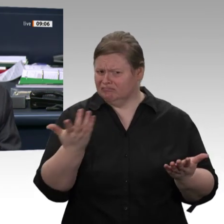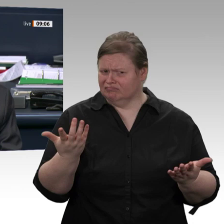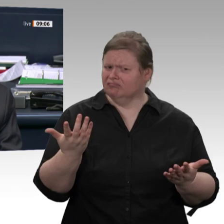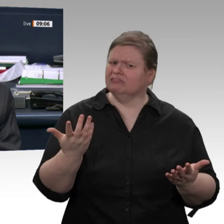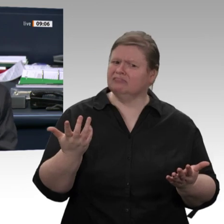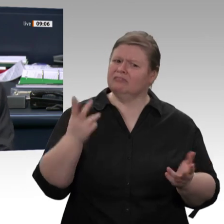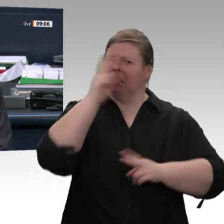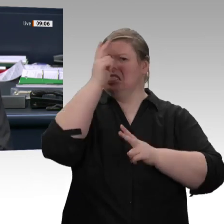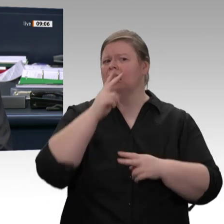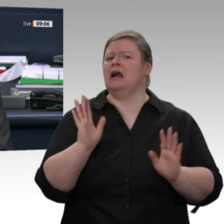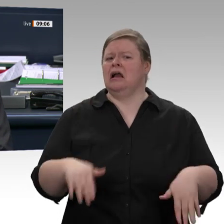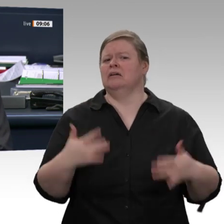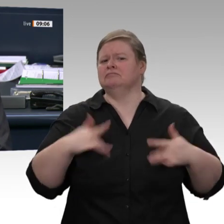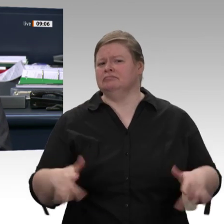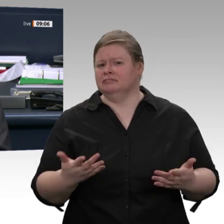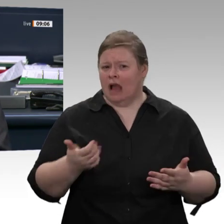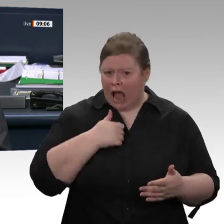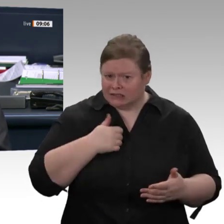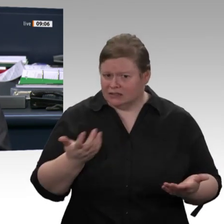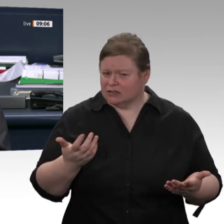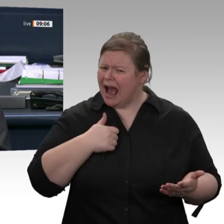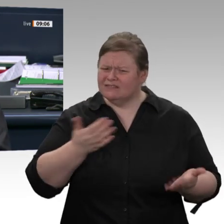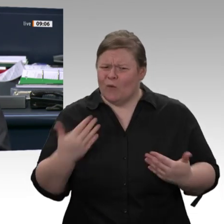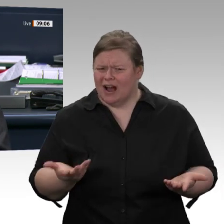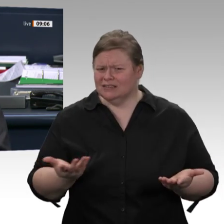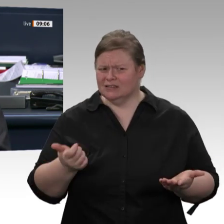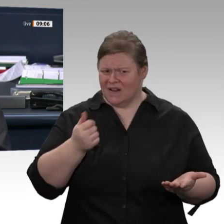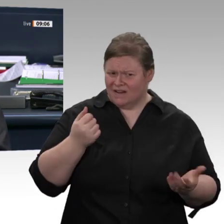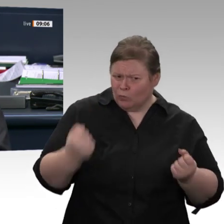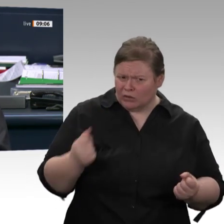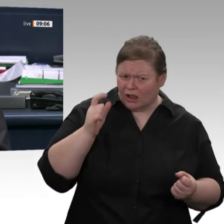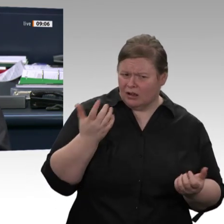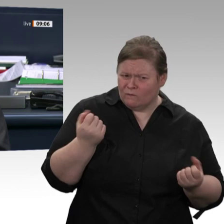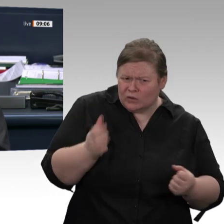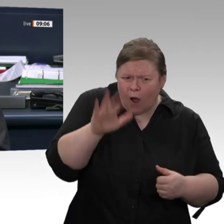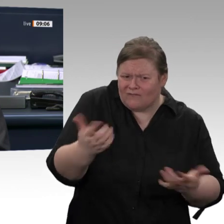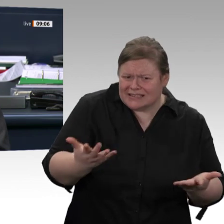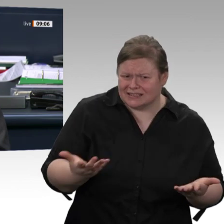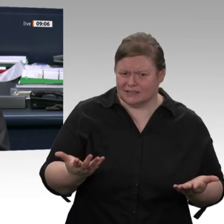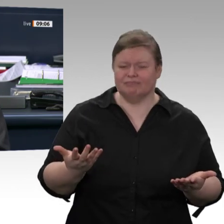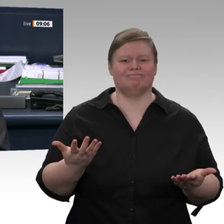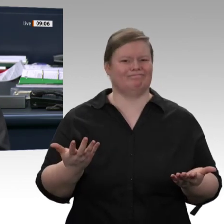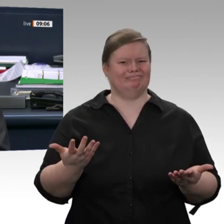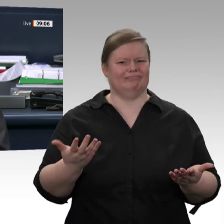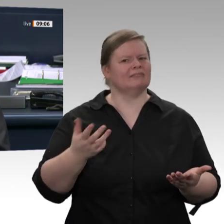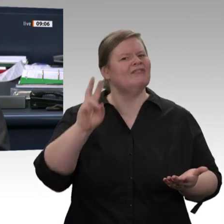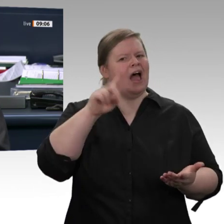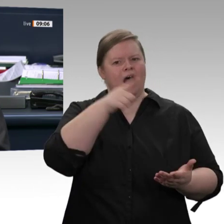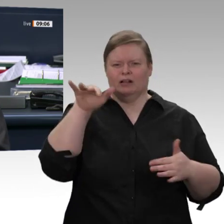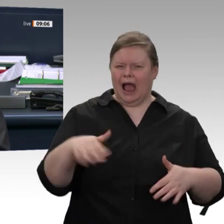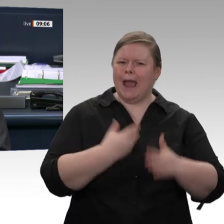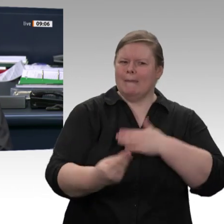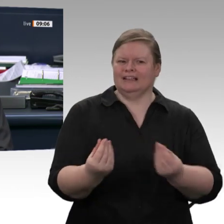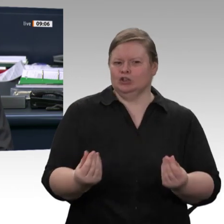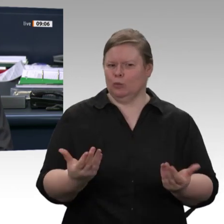befragen, was die Ermordung dieser Menschen mit ihm oder ihr gemacht hat. Und wenn es nichts macht, wenn